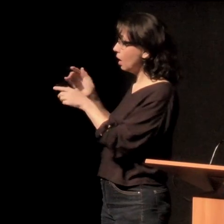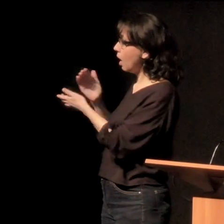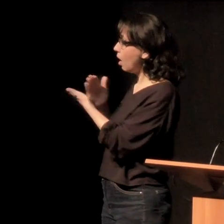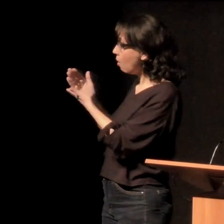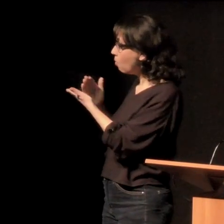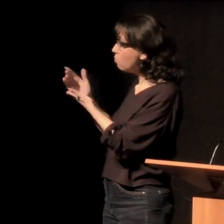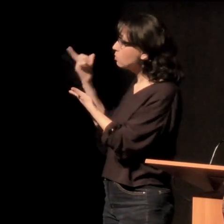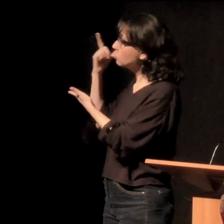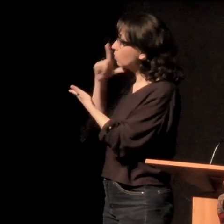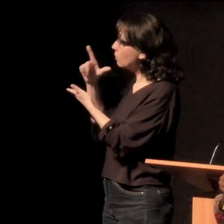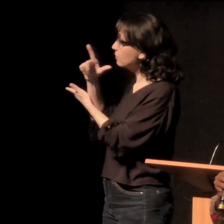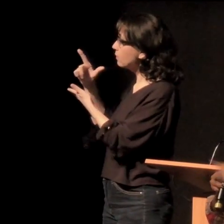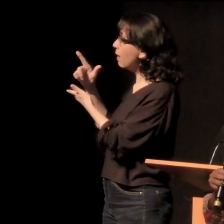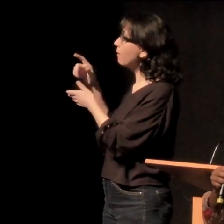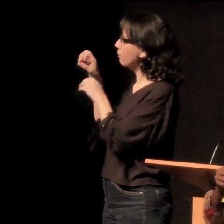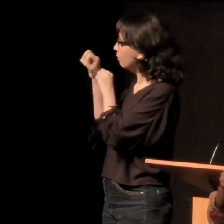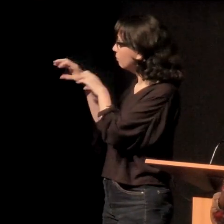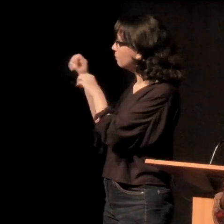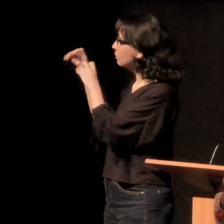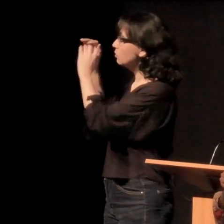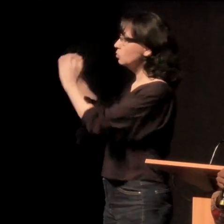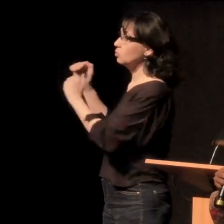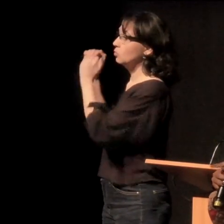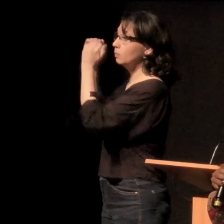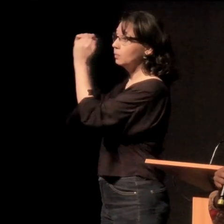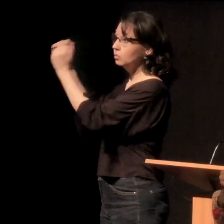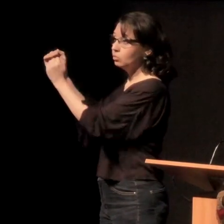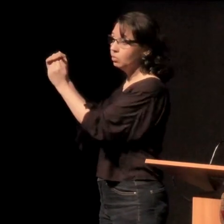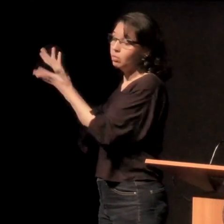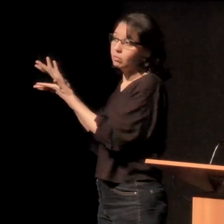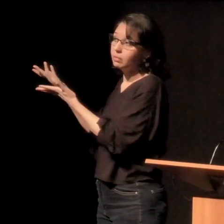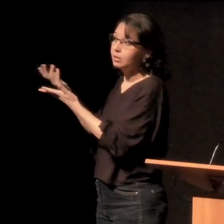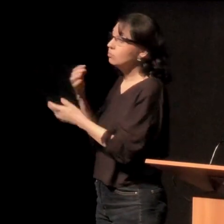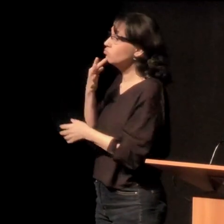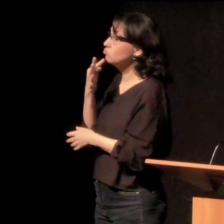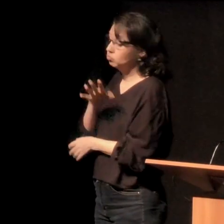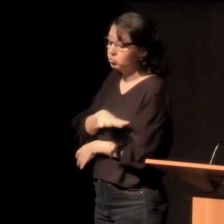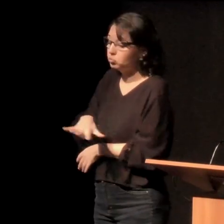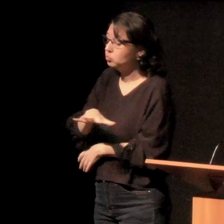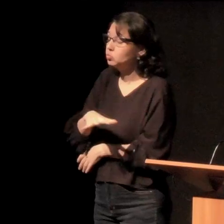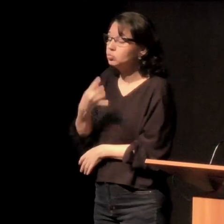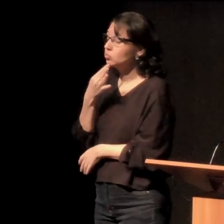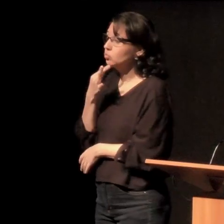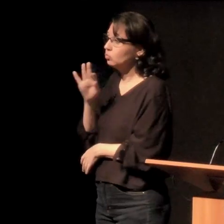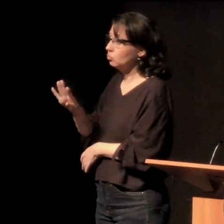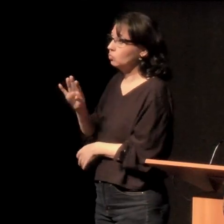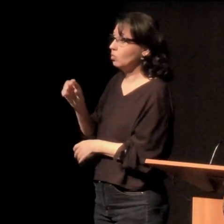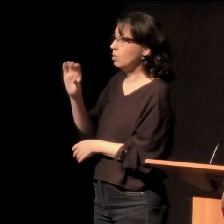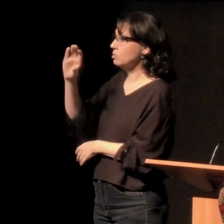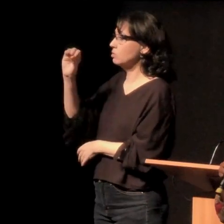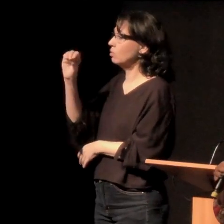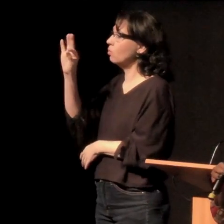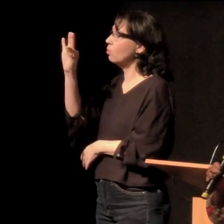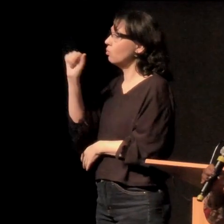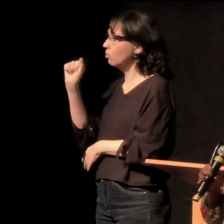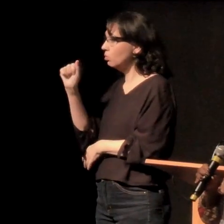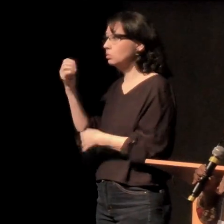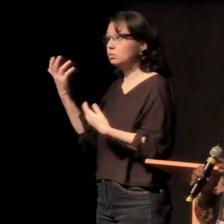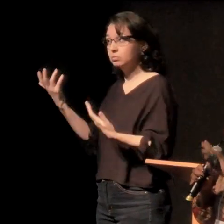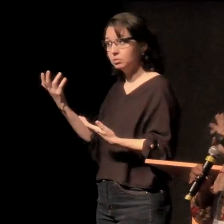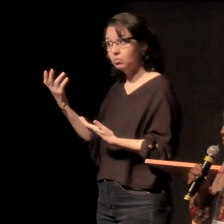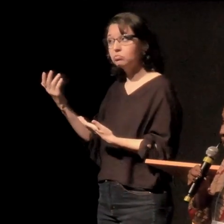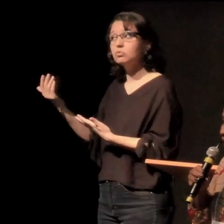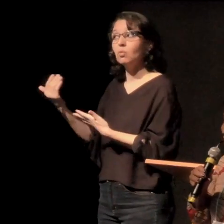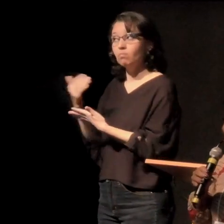né a reserva de cotas porque não conhecem ou porque o o processo né para acessar a reserva enfim várias questões